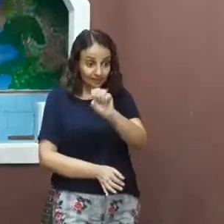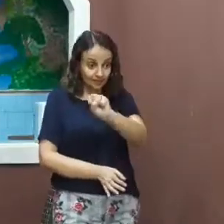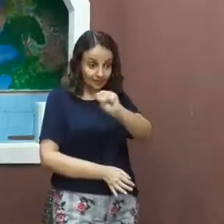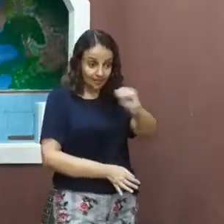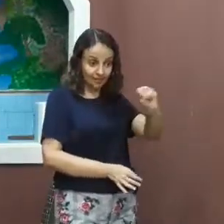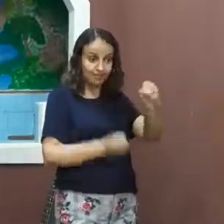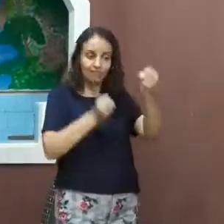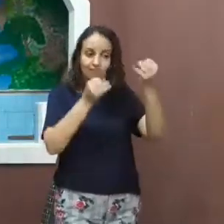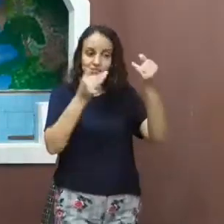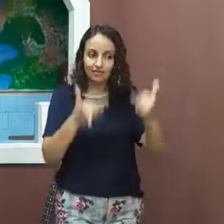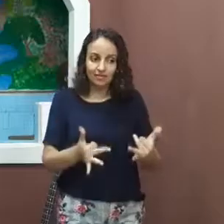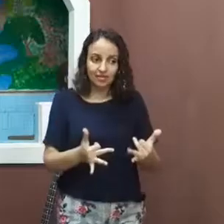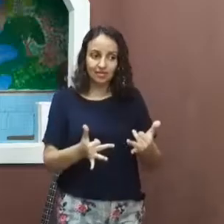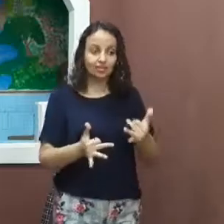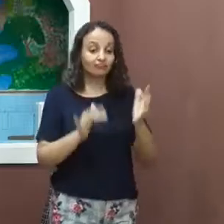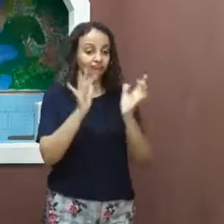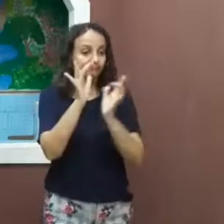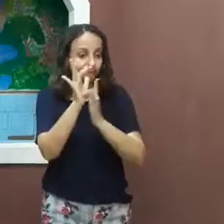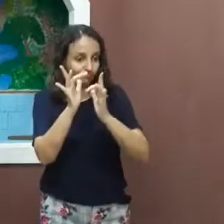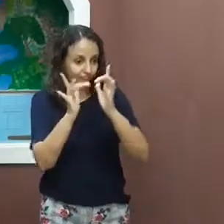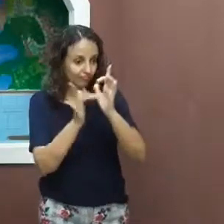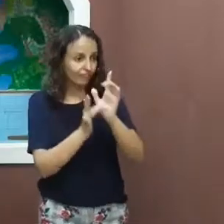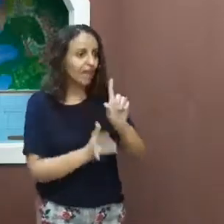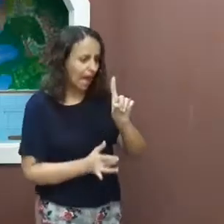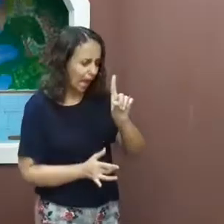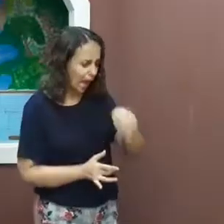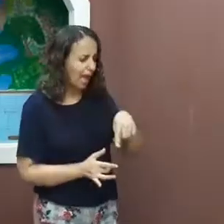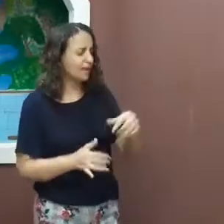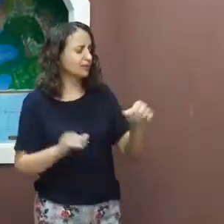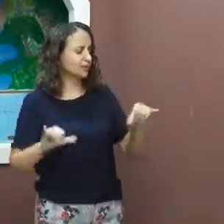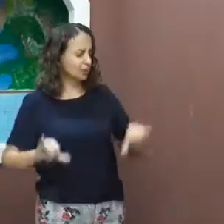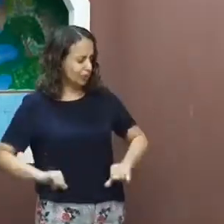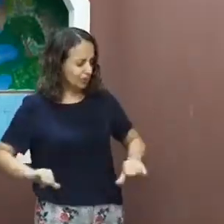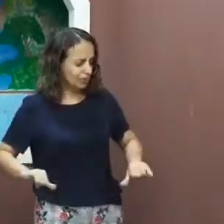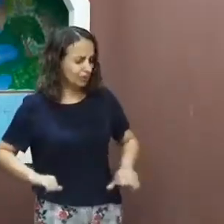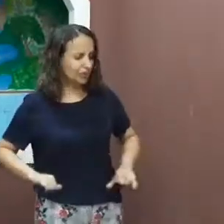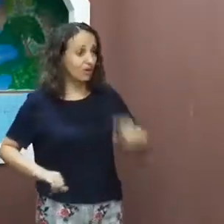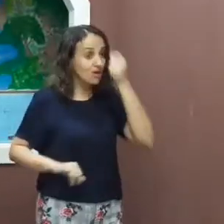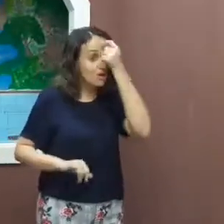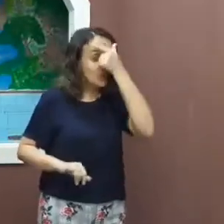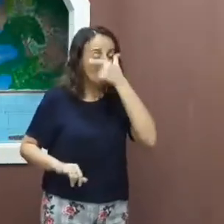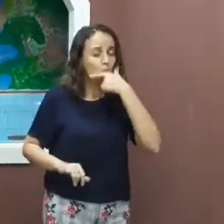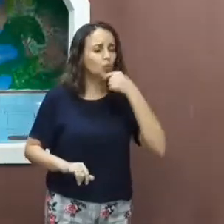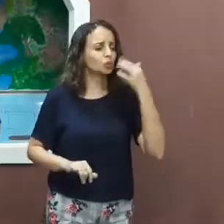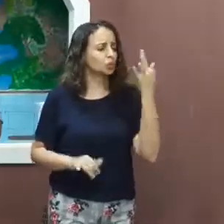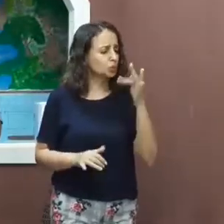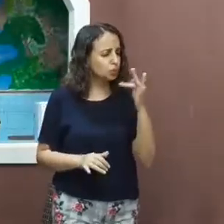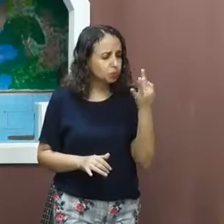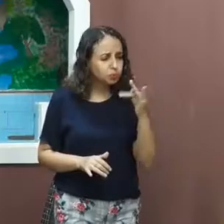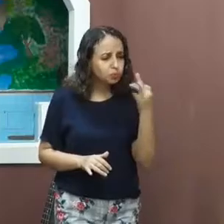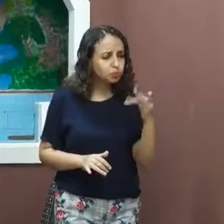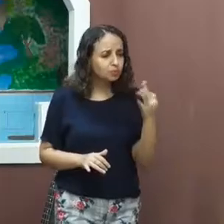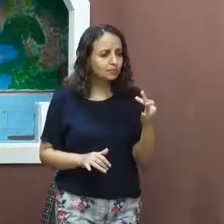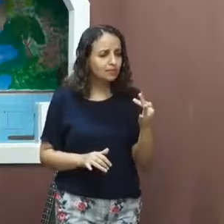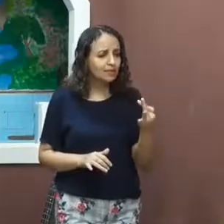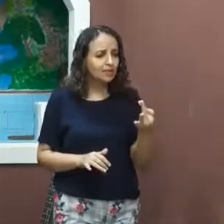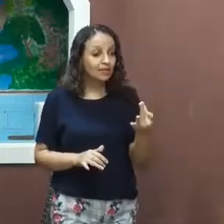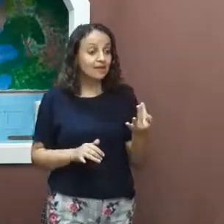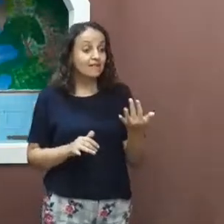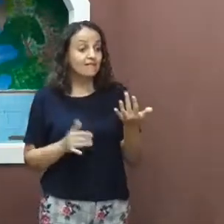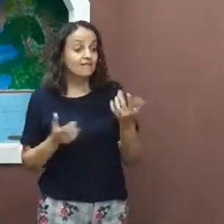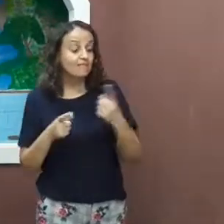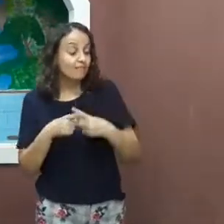dores, é homem que as pessoas escondem o rosto, que o sofrimento afaga o Salvador, é uma grande verdade. E